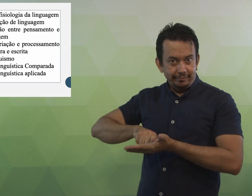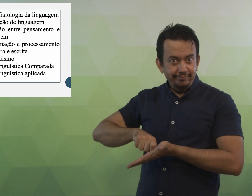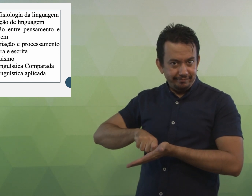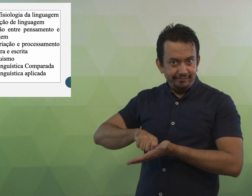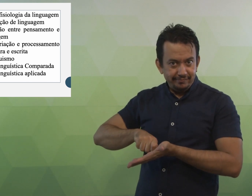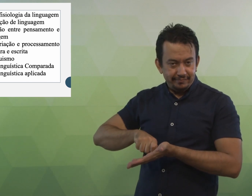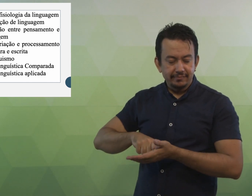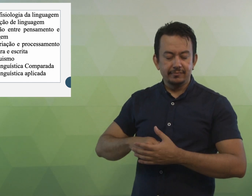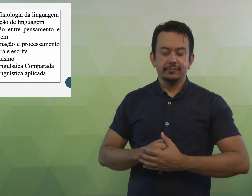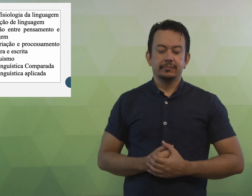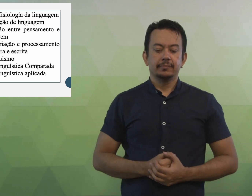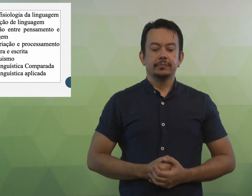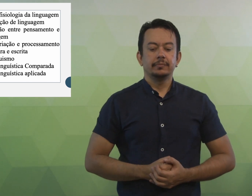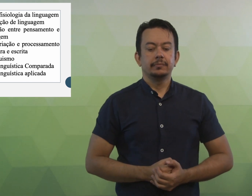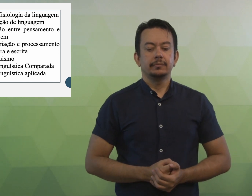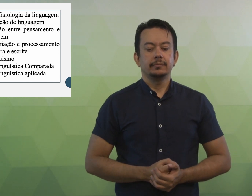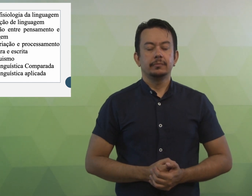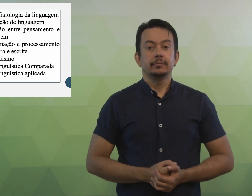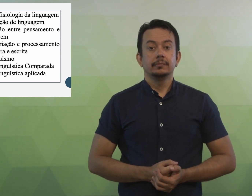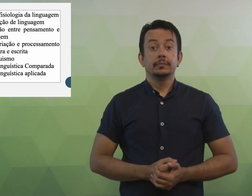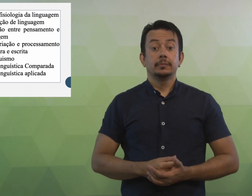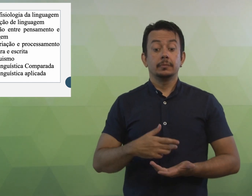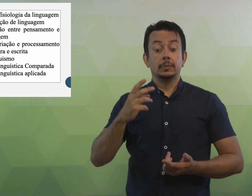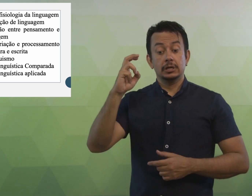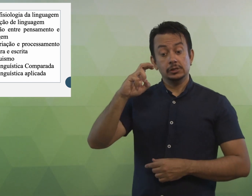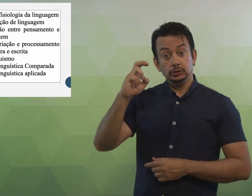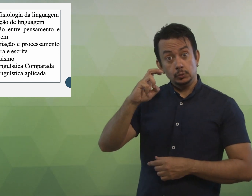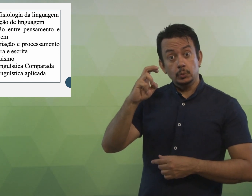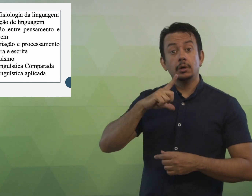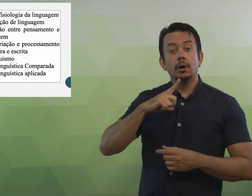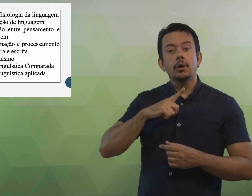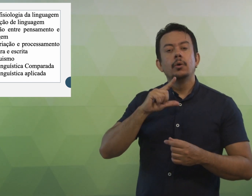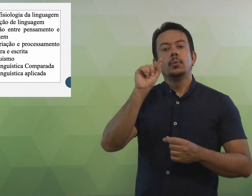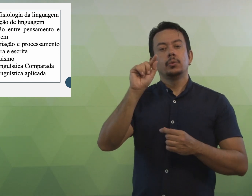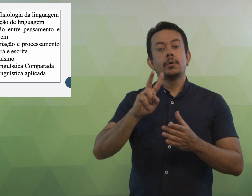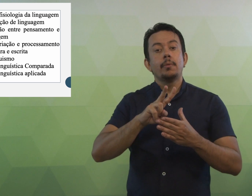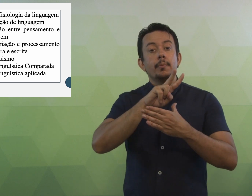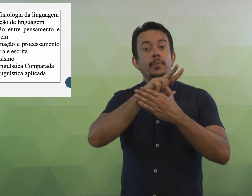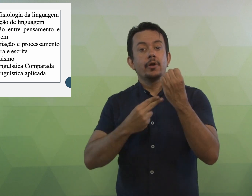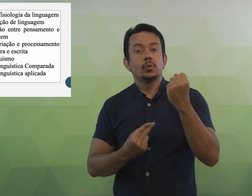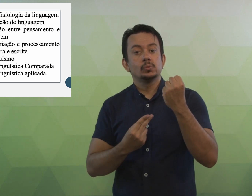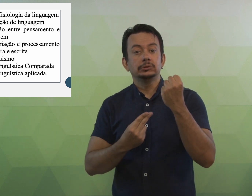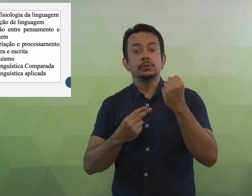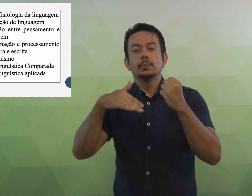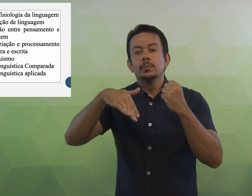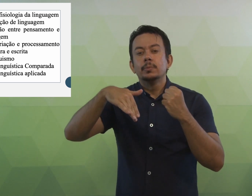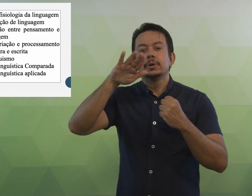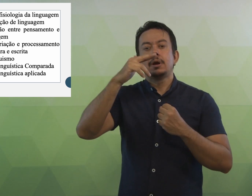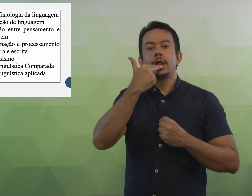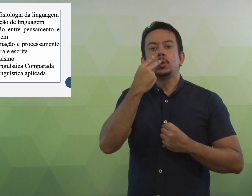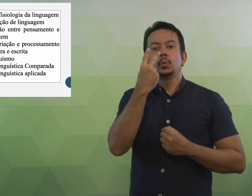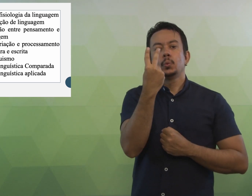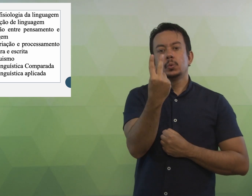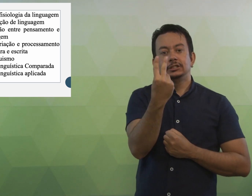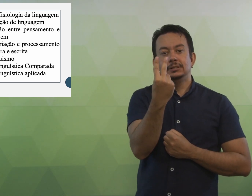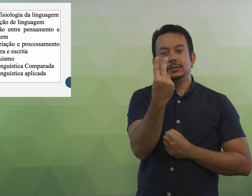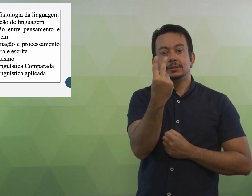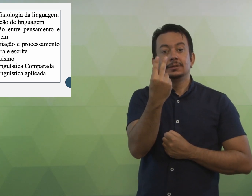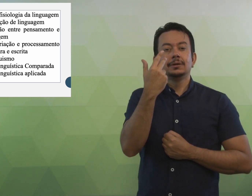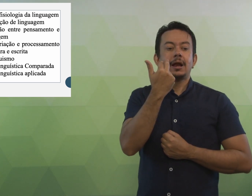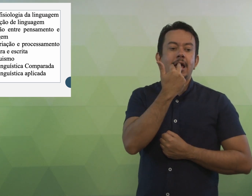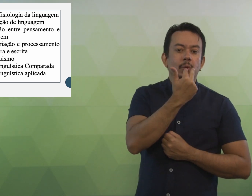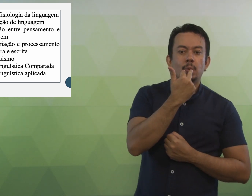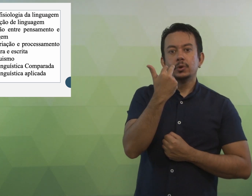Então ela consegue aprender e depois reproduzir isso tanto na leitura quanto na escrita. O quinto é o